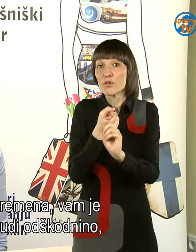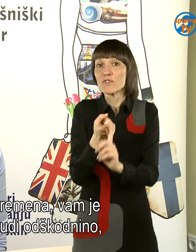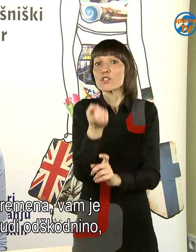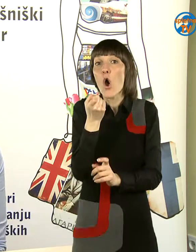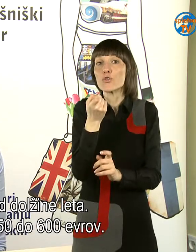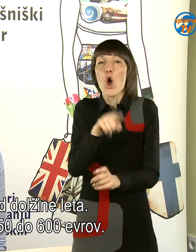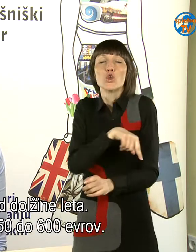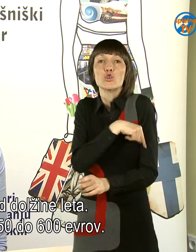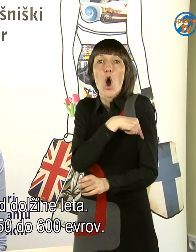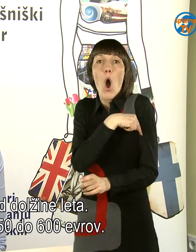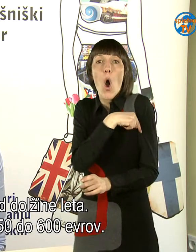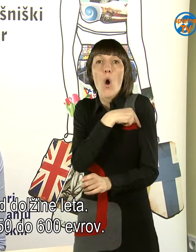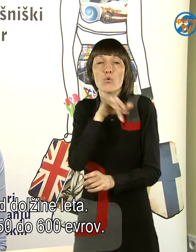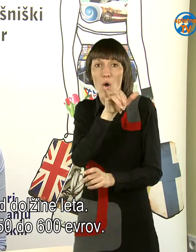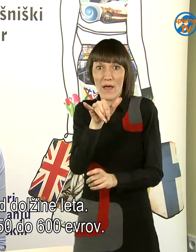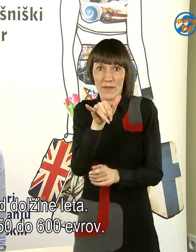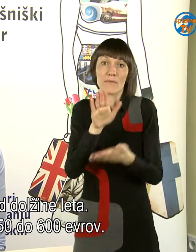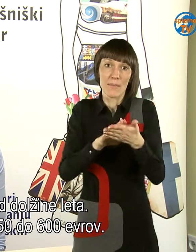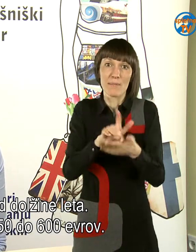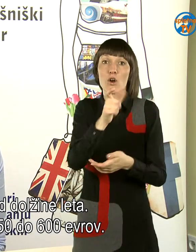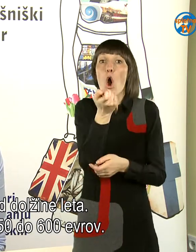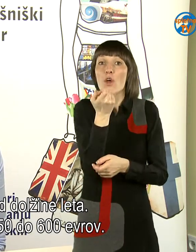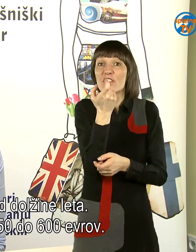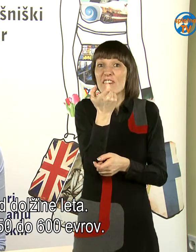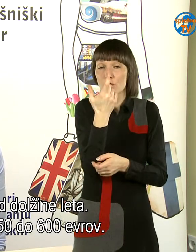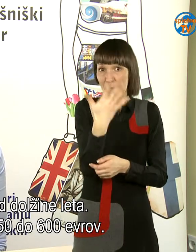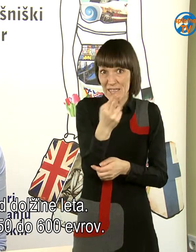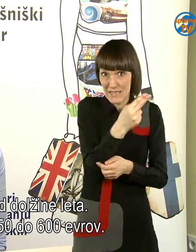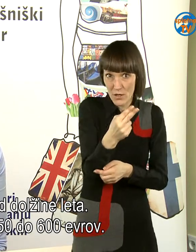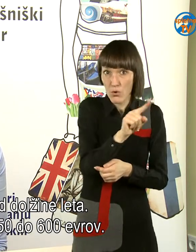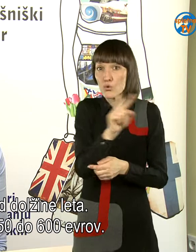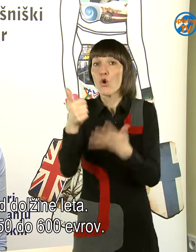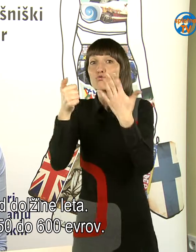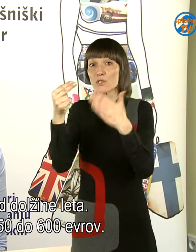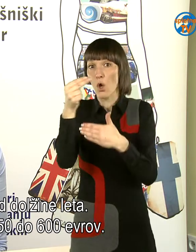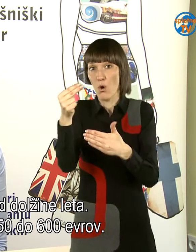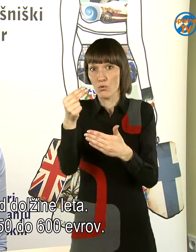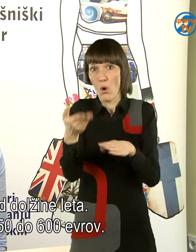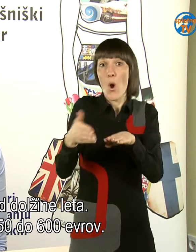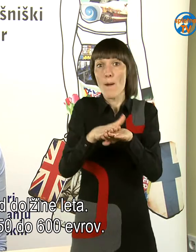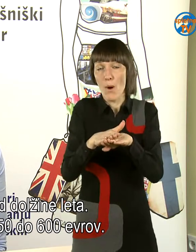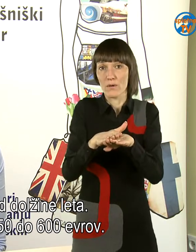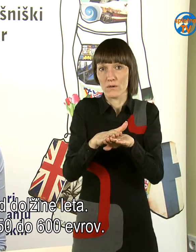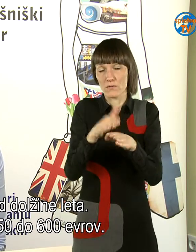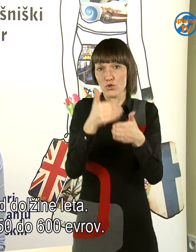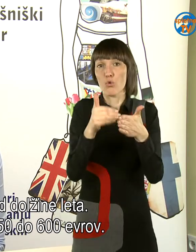pa je odvisna od dolžine leta. Ta se giblje od 250 evrov do 600 evrov.